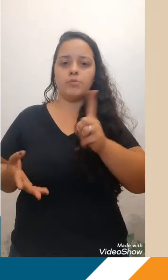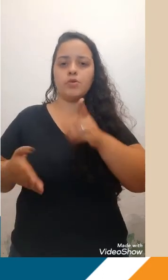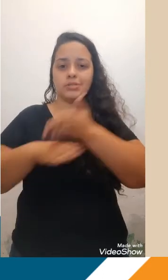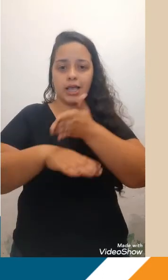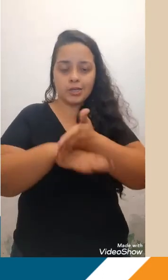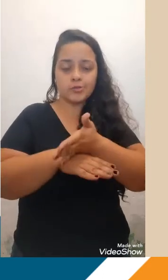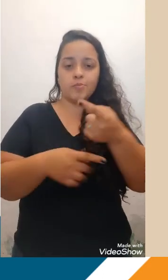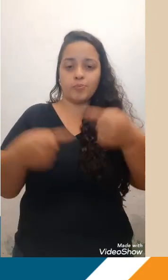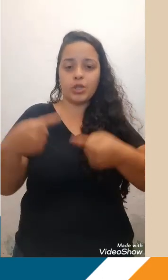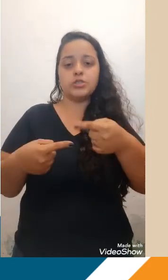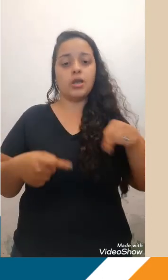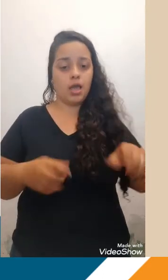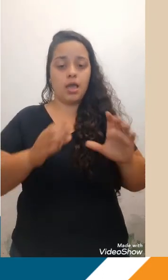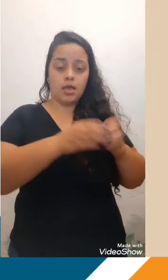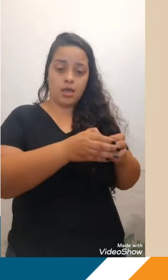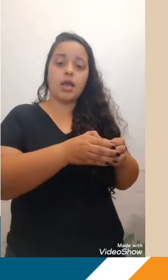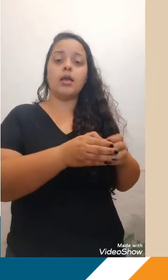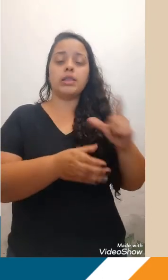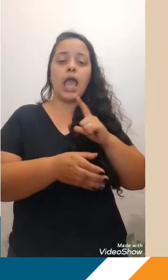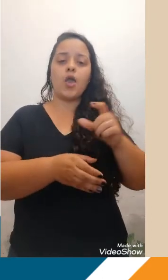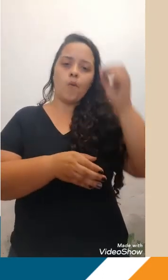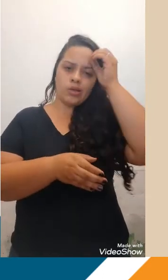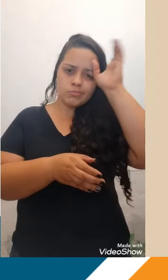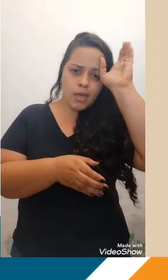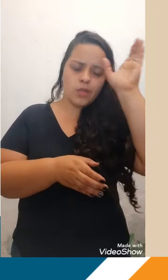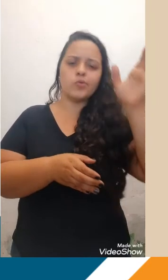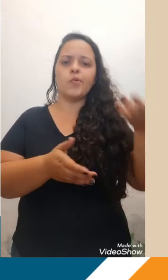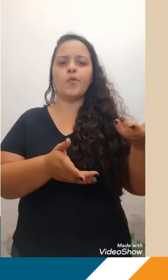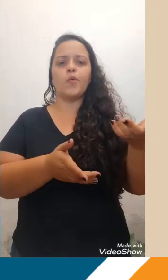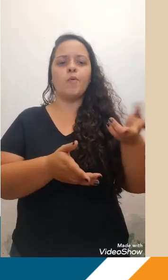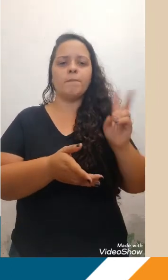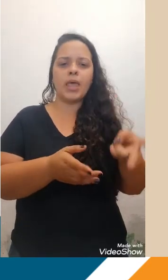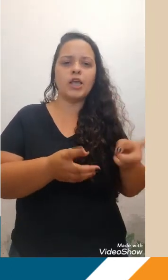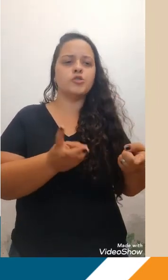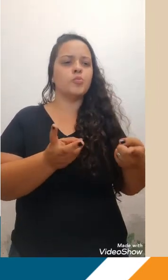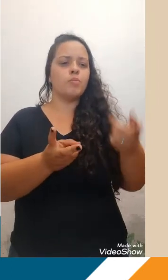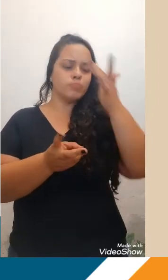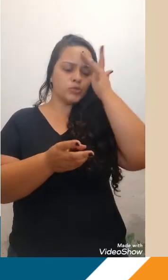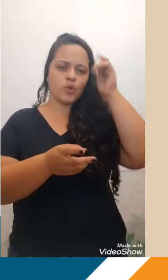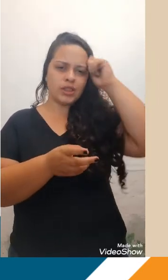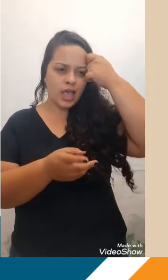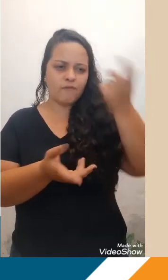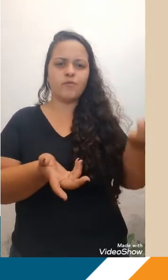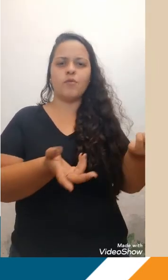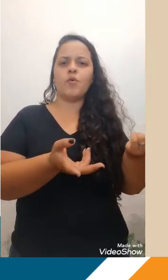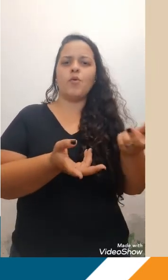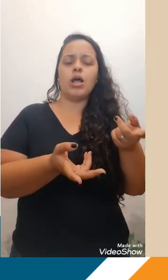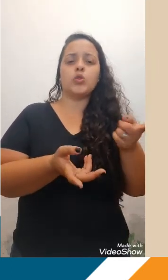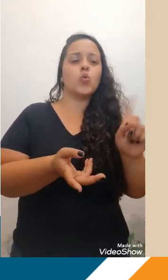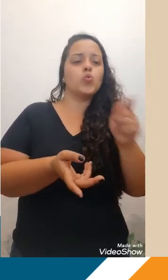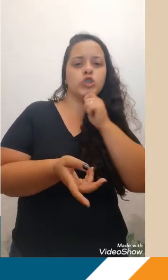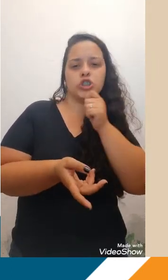a elite crioula tinha acesso a determinados tipos de conhecimento que nativos, mestiços e africanos escravizados